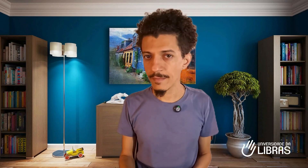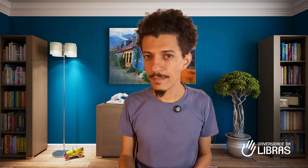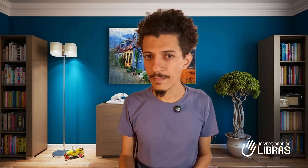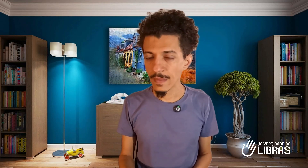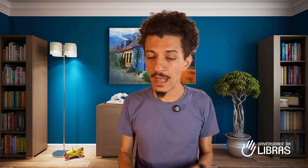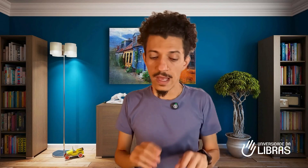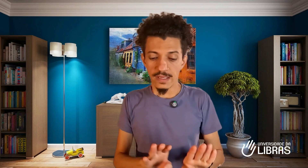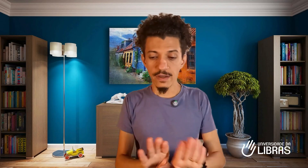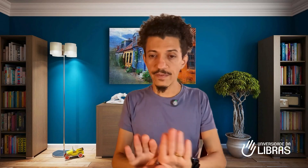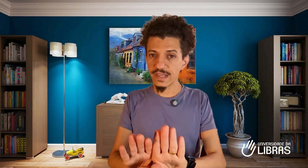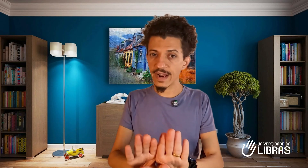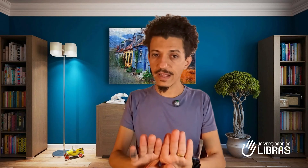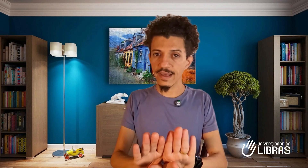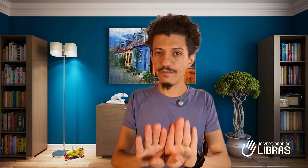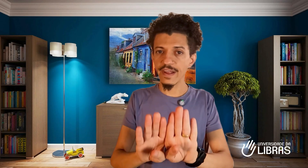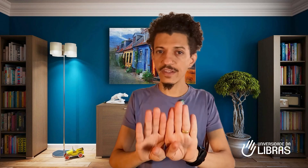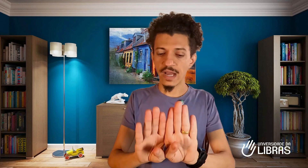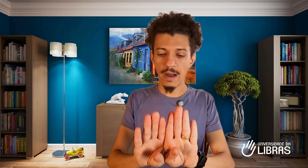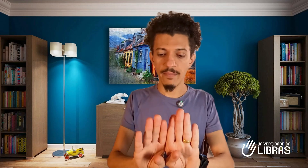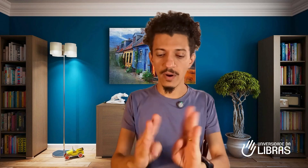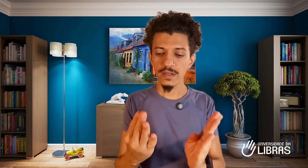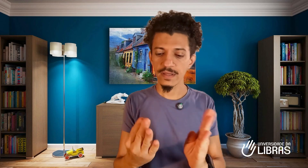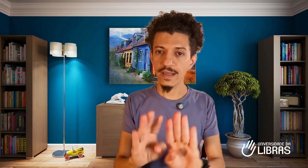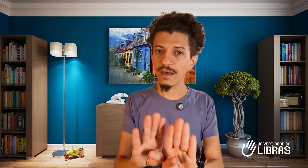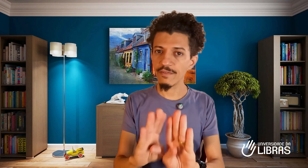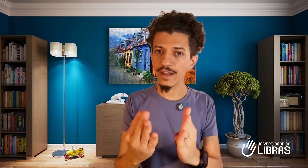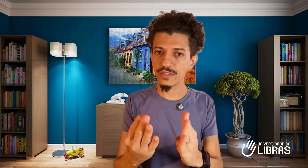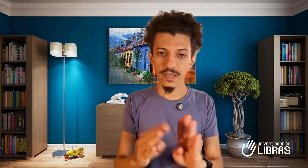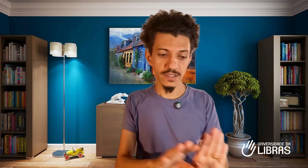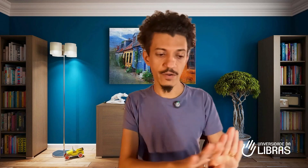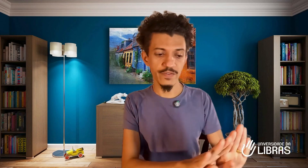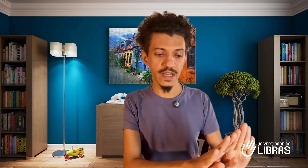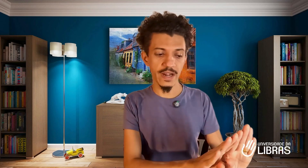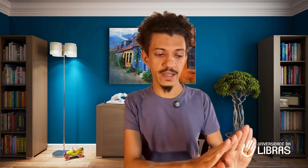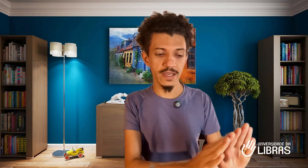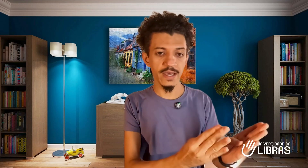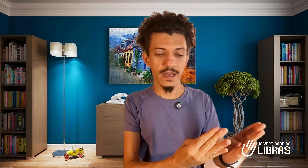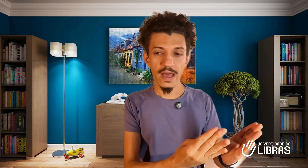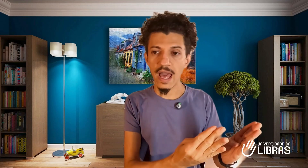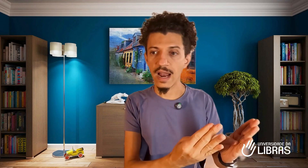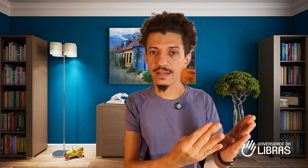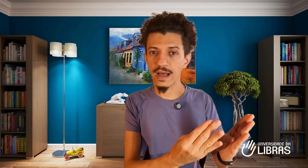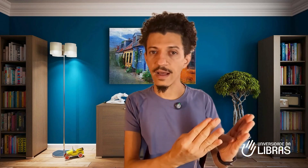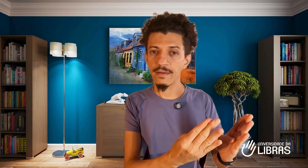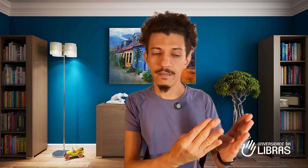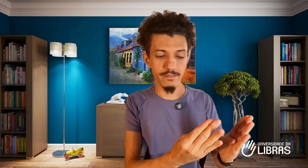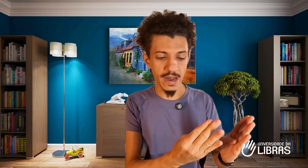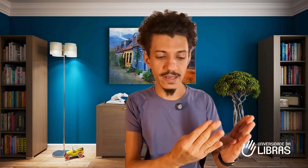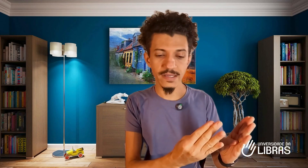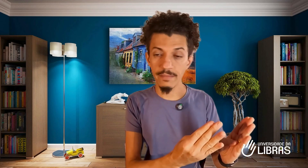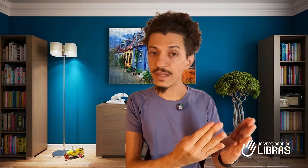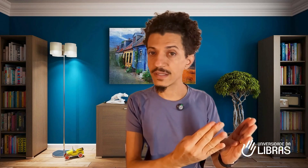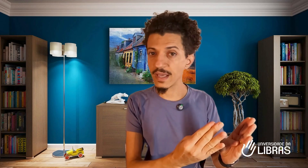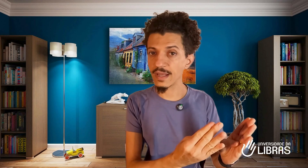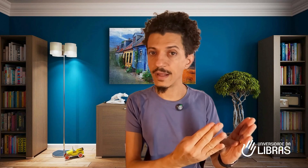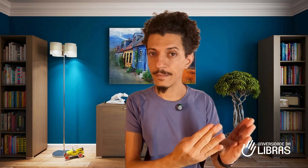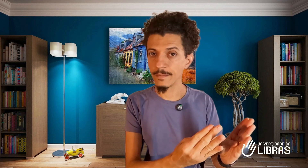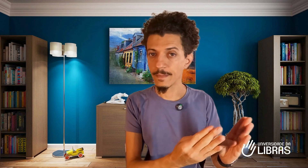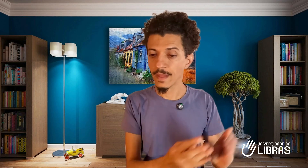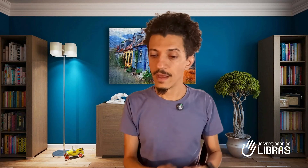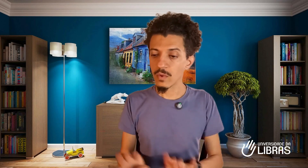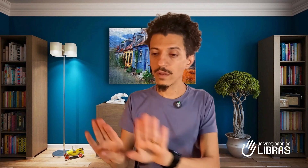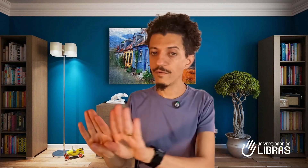Percebe? Se eu fizer ela aqui à frente, a porta está aqui à frente. Se eu fizer aqui, ela está mais à minha